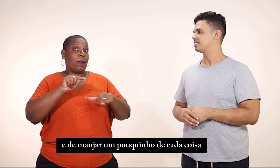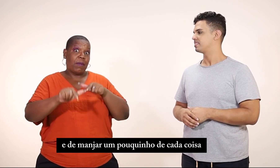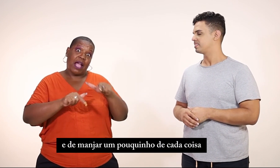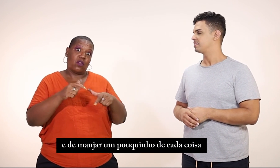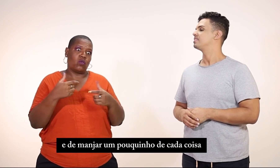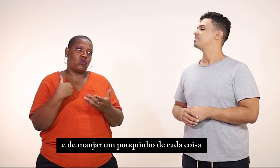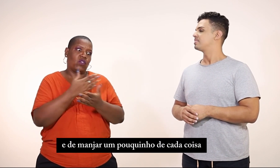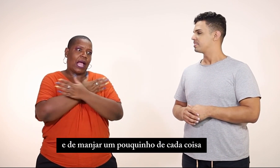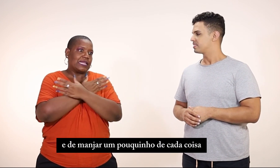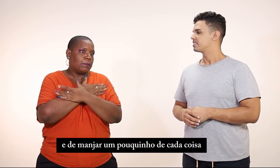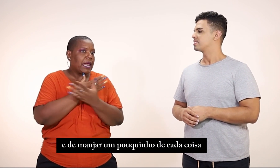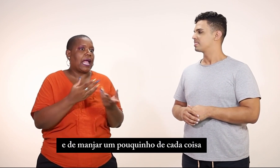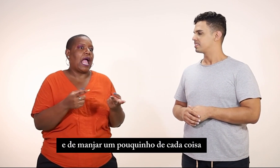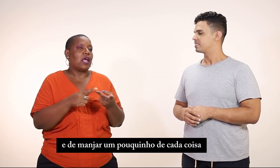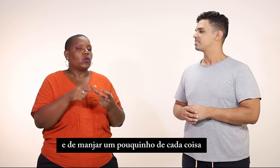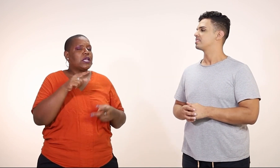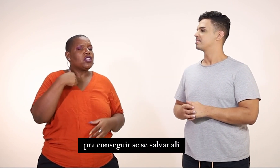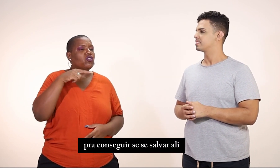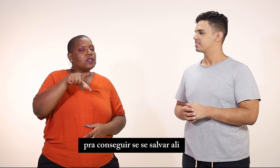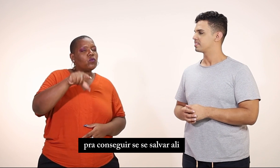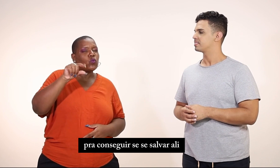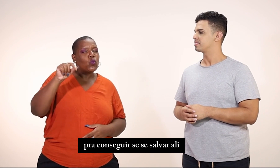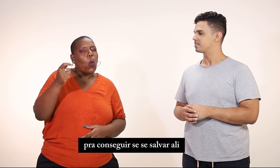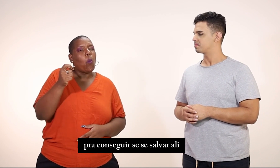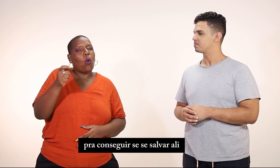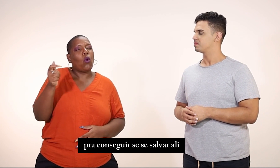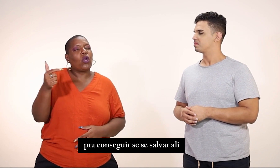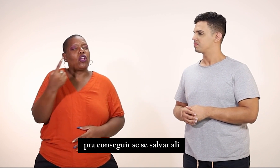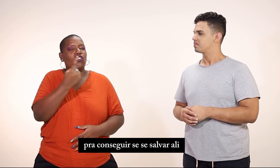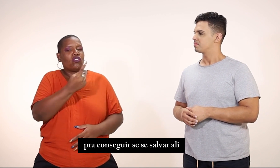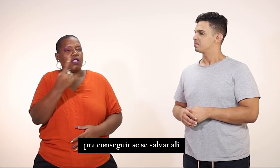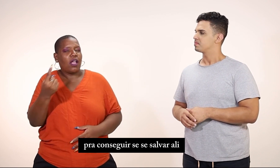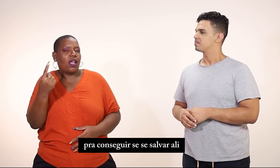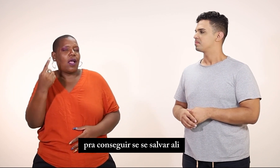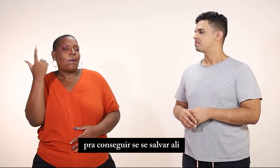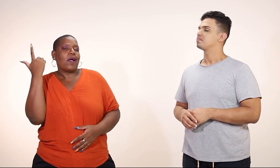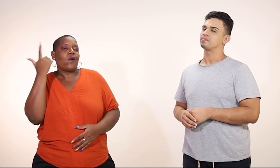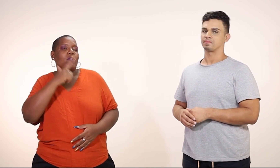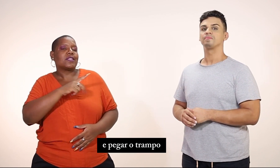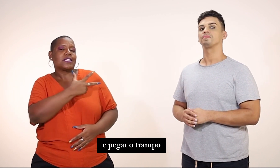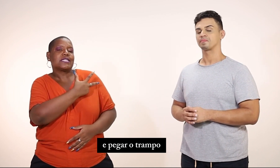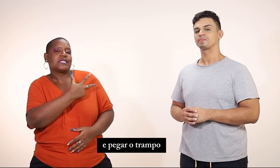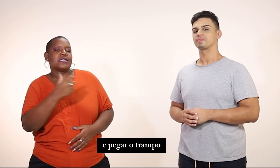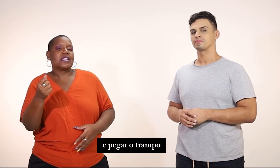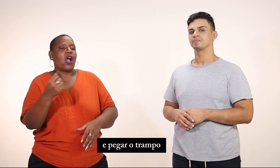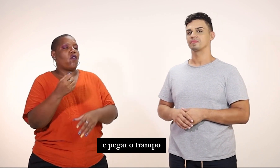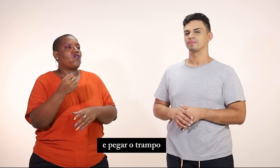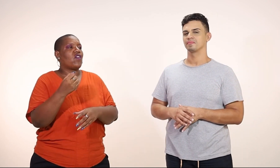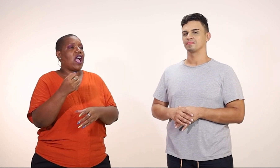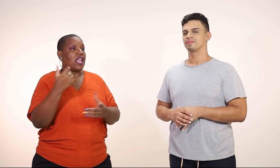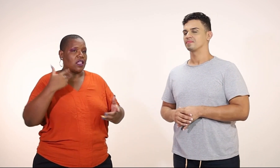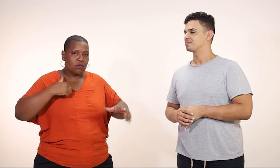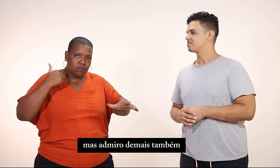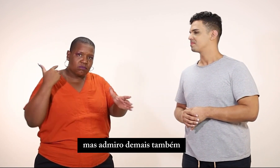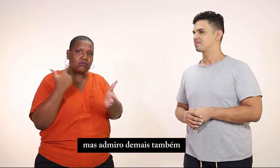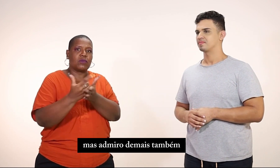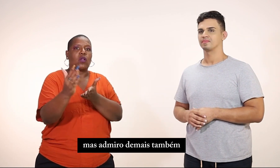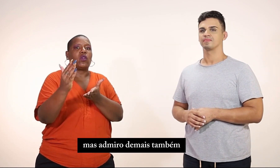manjar um pouquinho de cada coisa para conseguir se salvar ali e pegar o trampo. Mas eu admiro demais